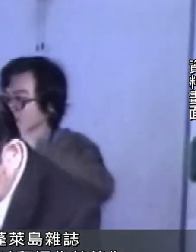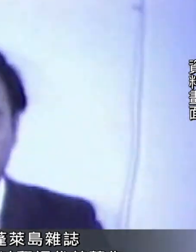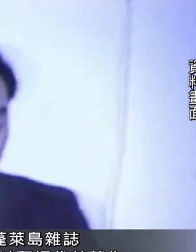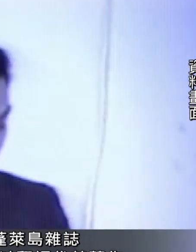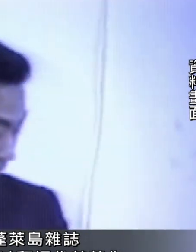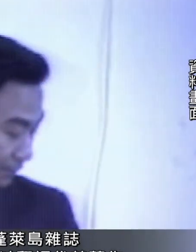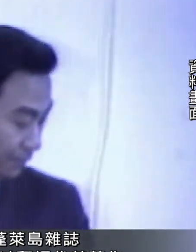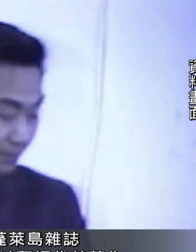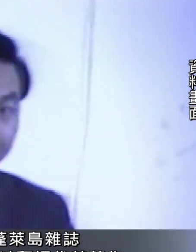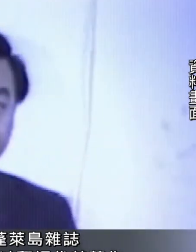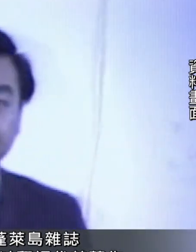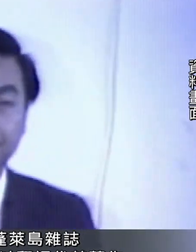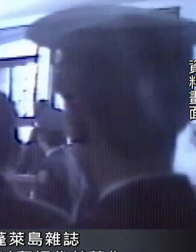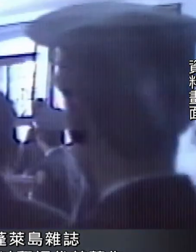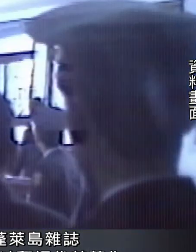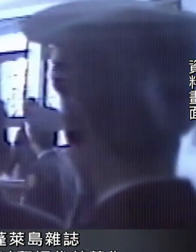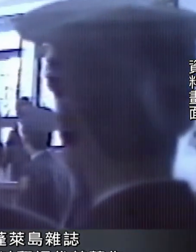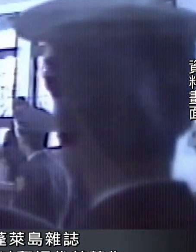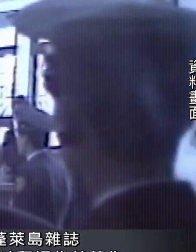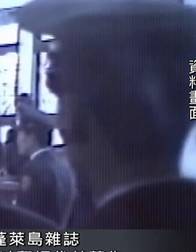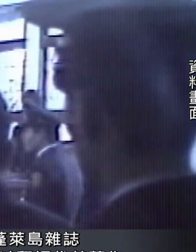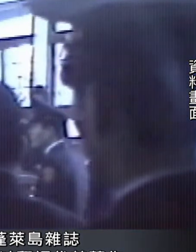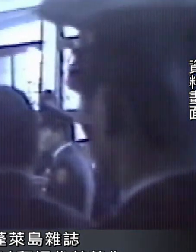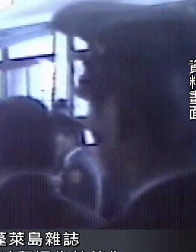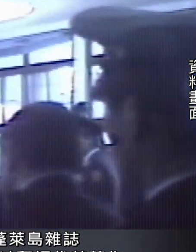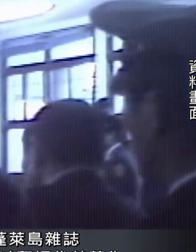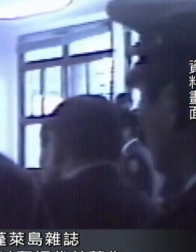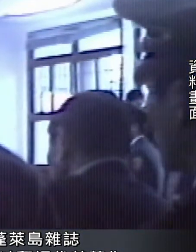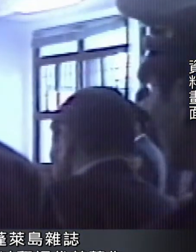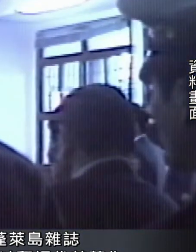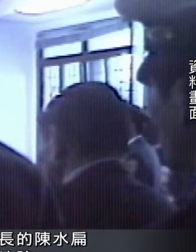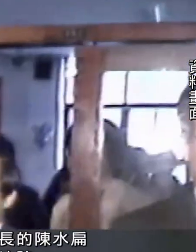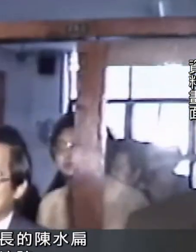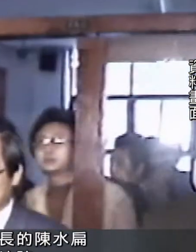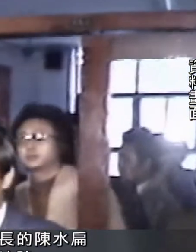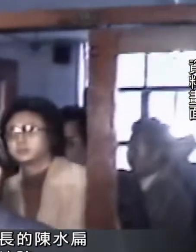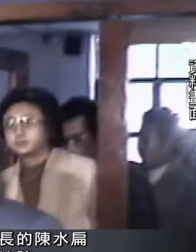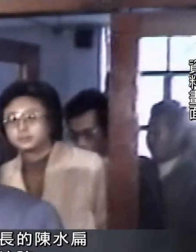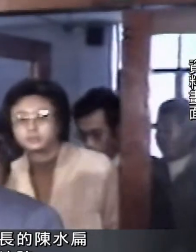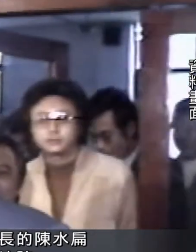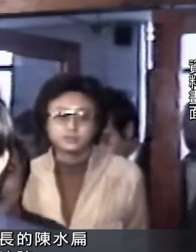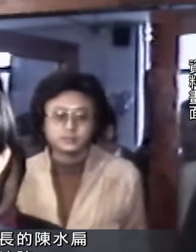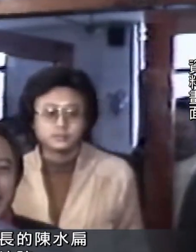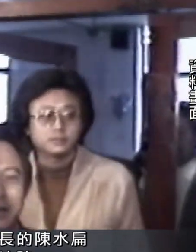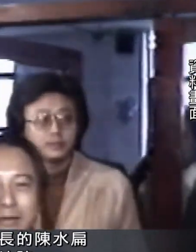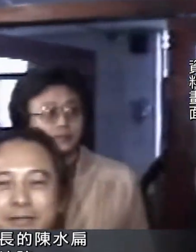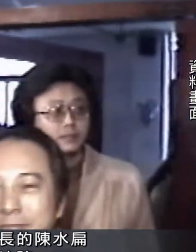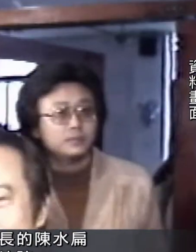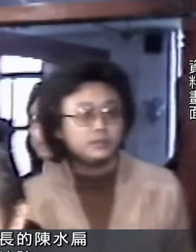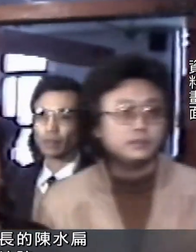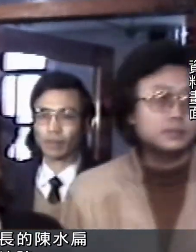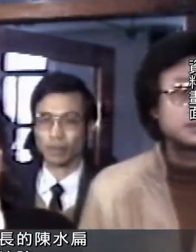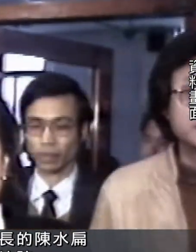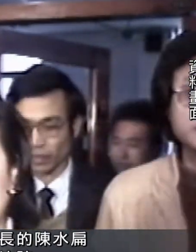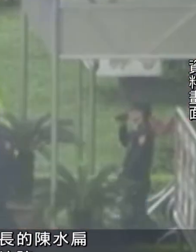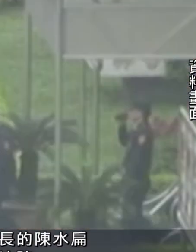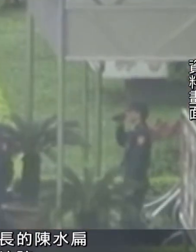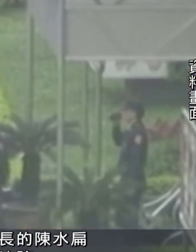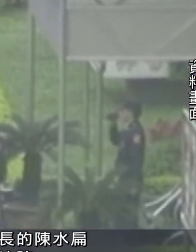被《蓬莱岛杂志》指控自己的论文是以翻译代替著作。时任《蓬莱岛杂志》社长的陈水扁遭冯户祥一状告